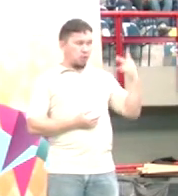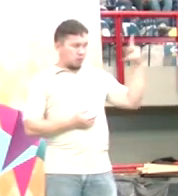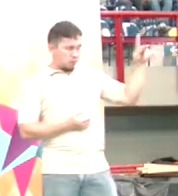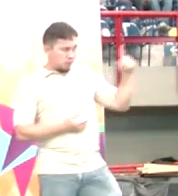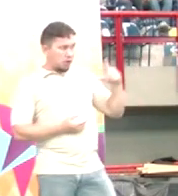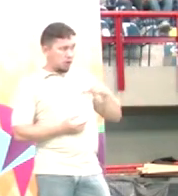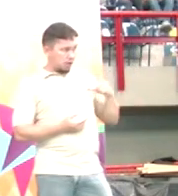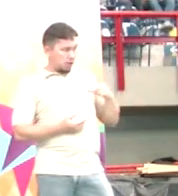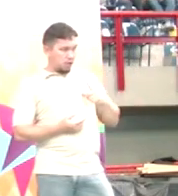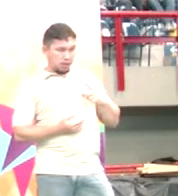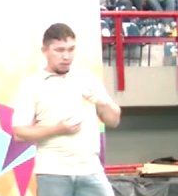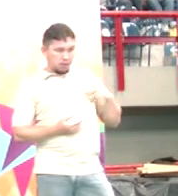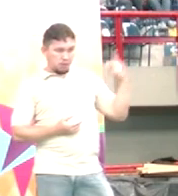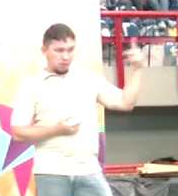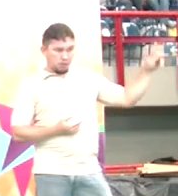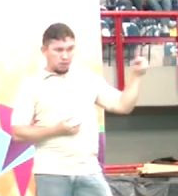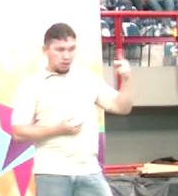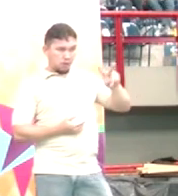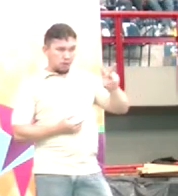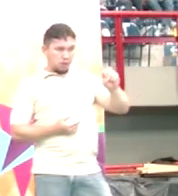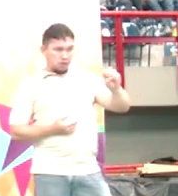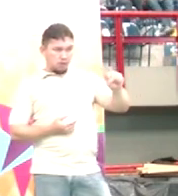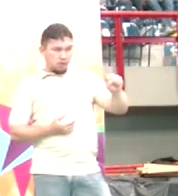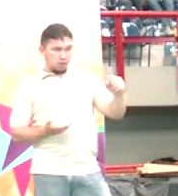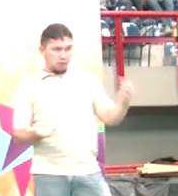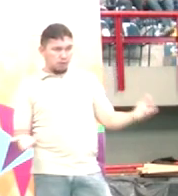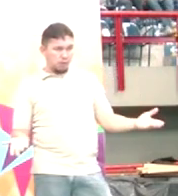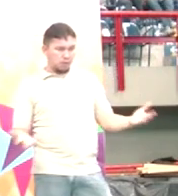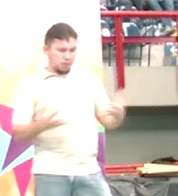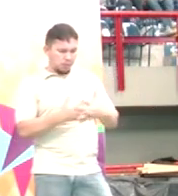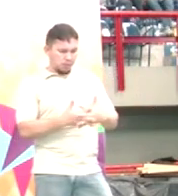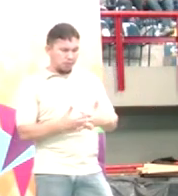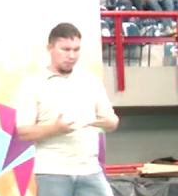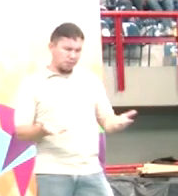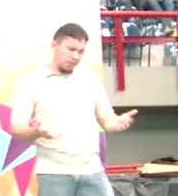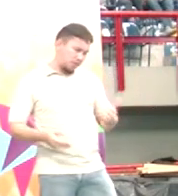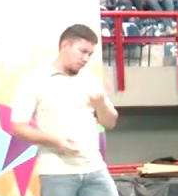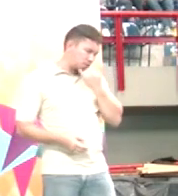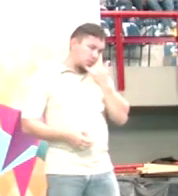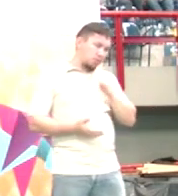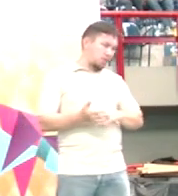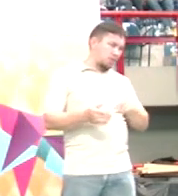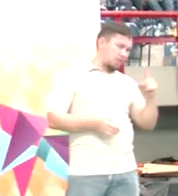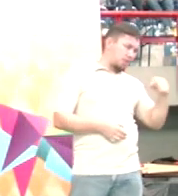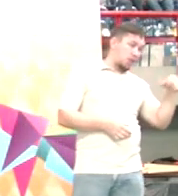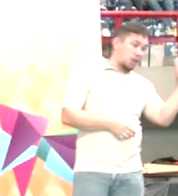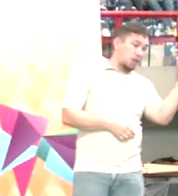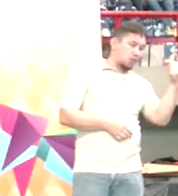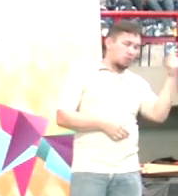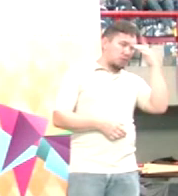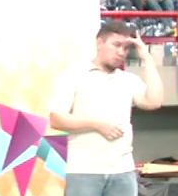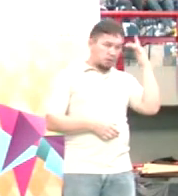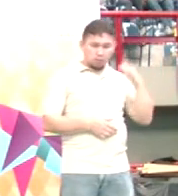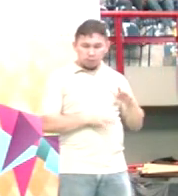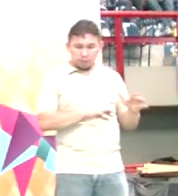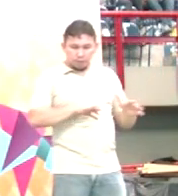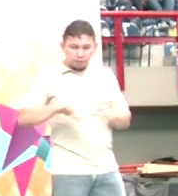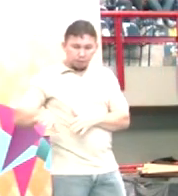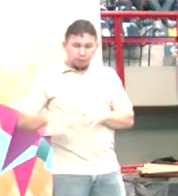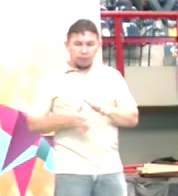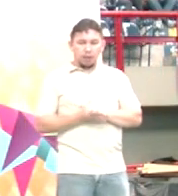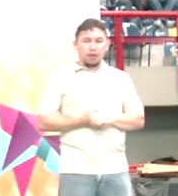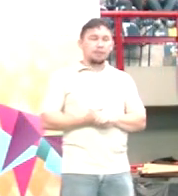vós tendes, etc, etc? Não complique o fácil, tá? Outra perguntinha.